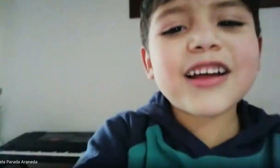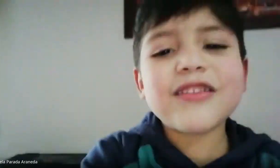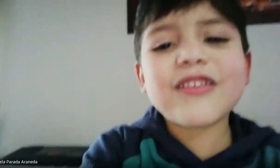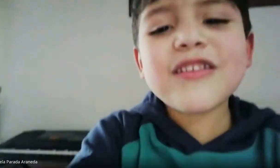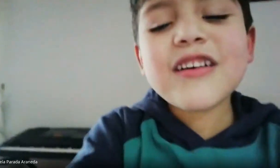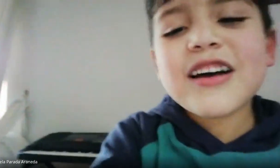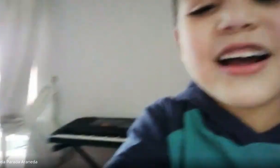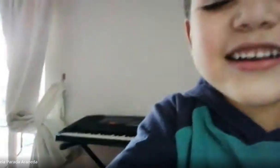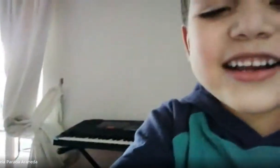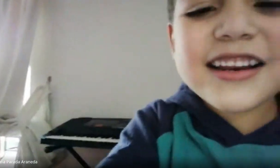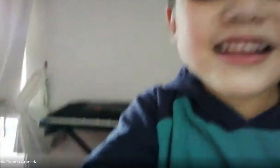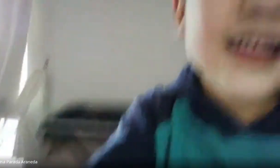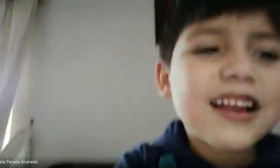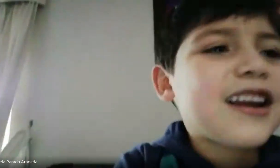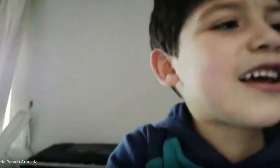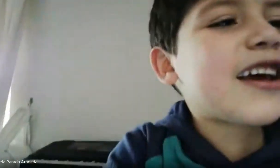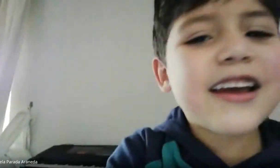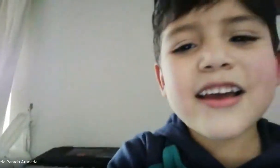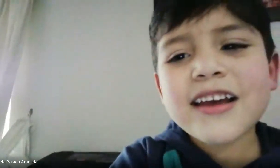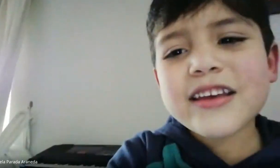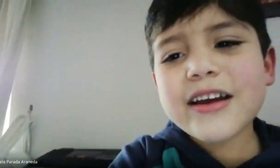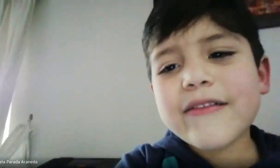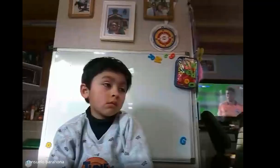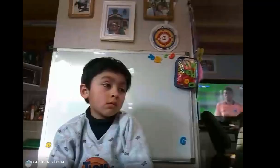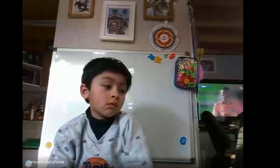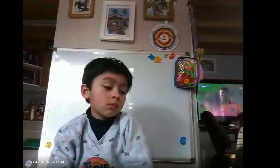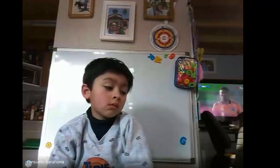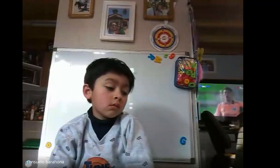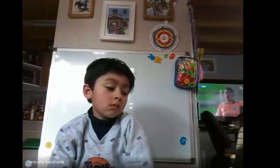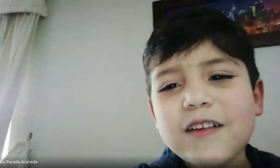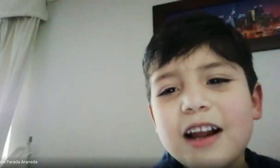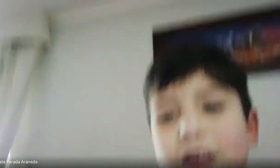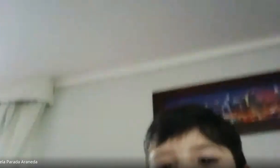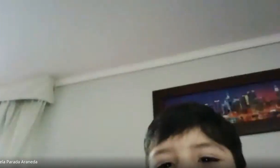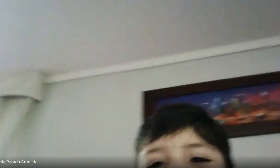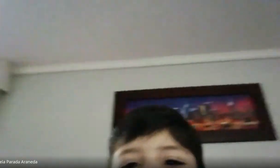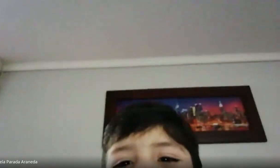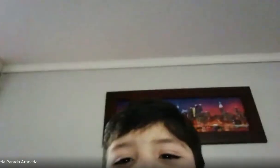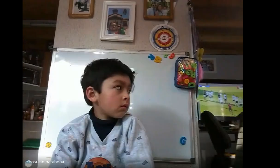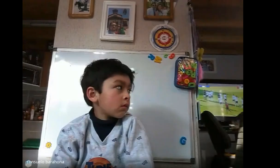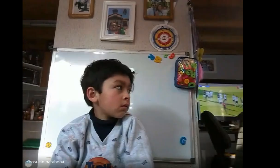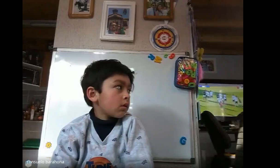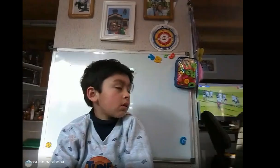Cuando alguien le llama a una persona como que